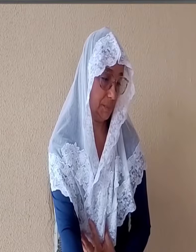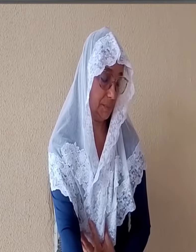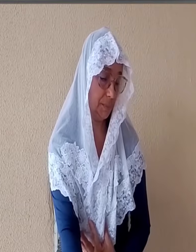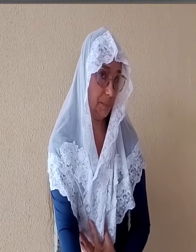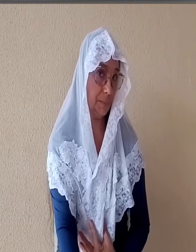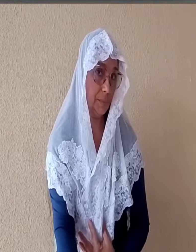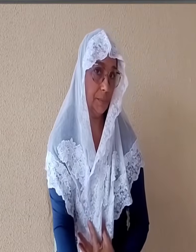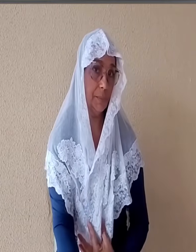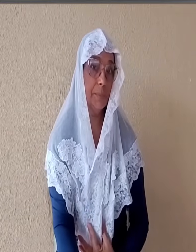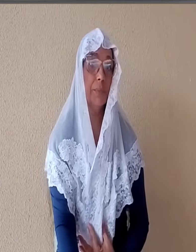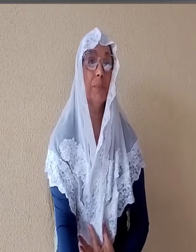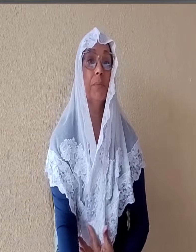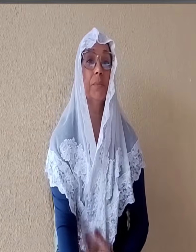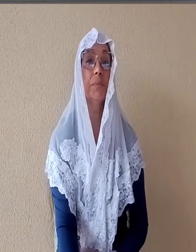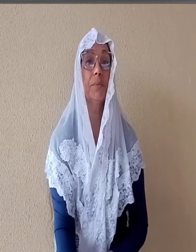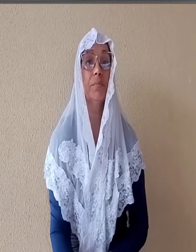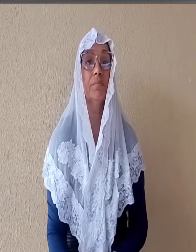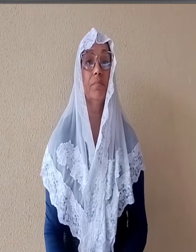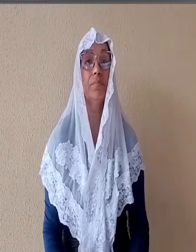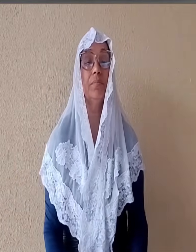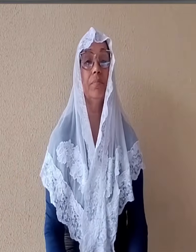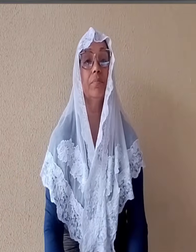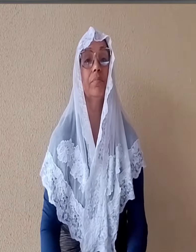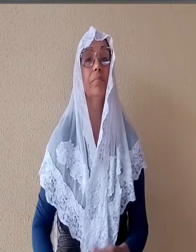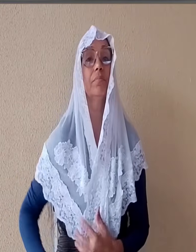Glória a Deus. Aleluia, Jesus.